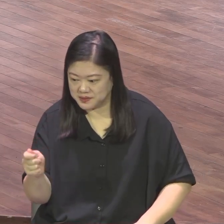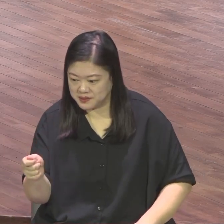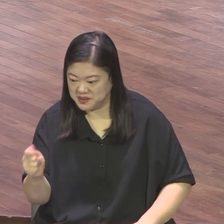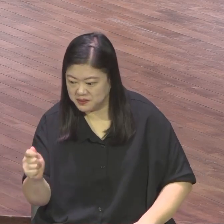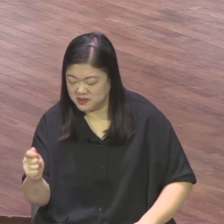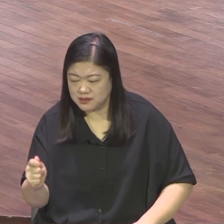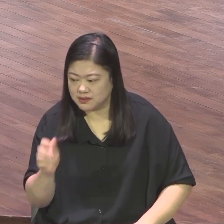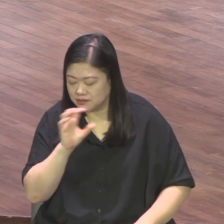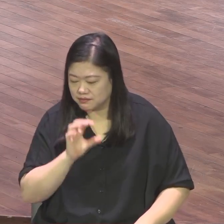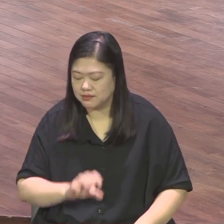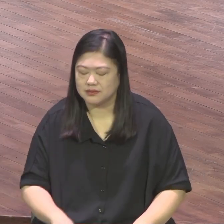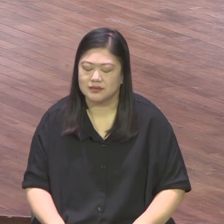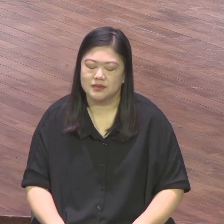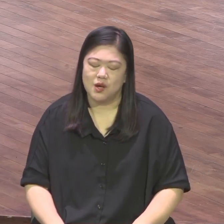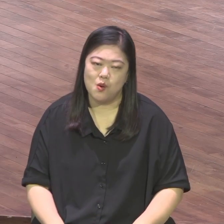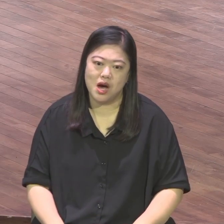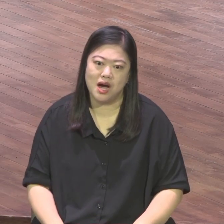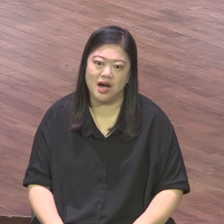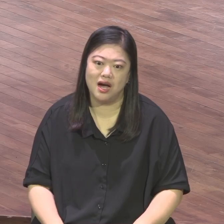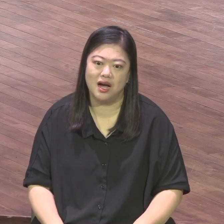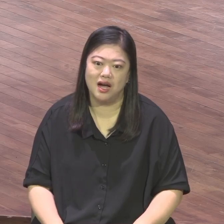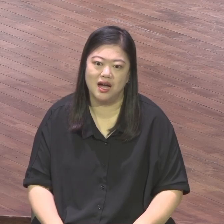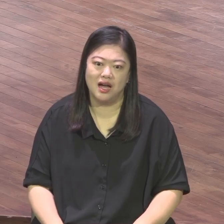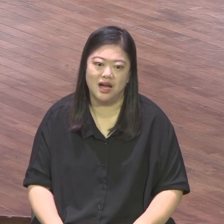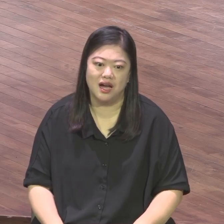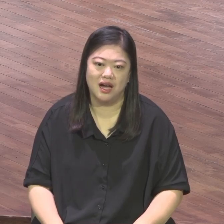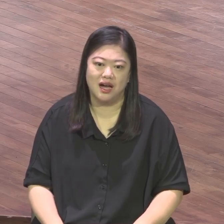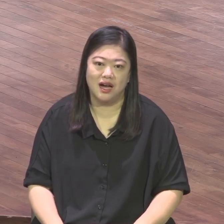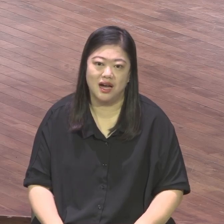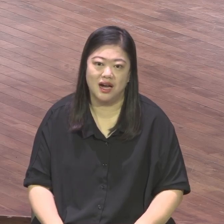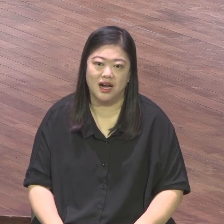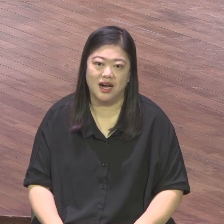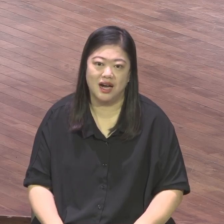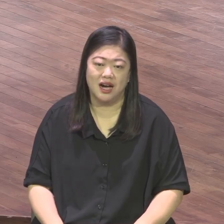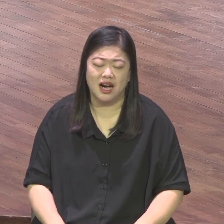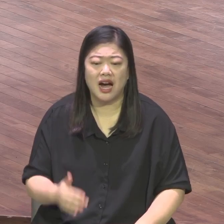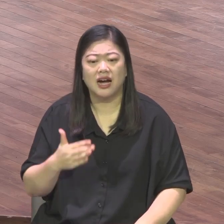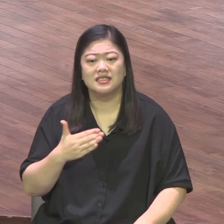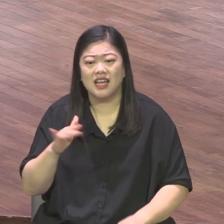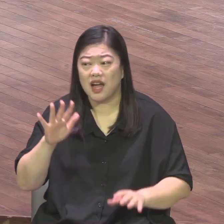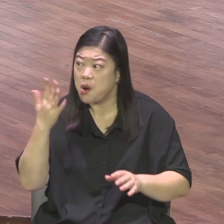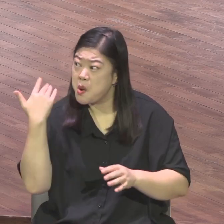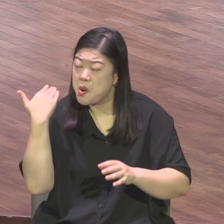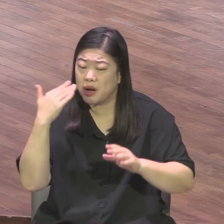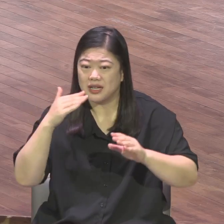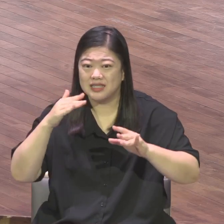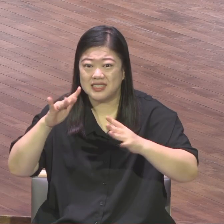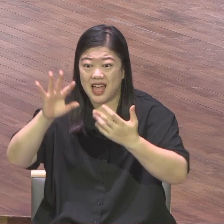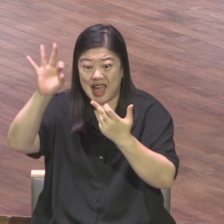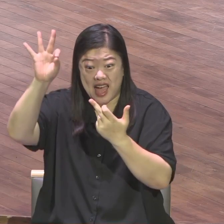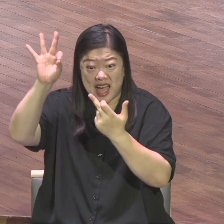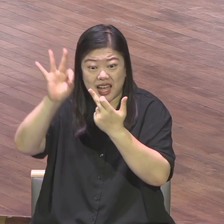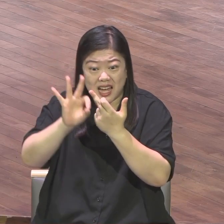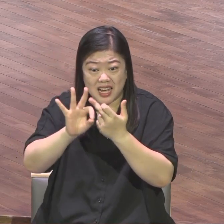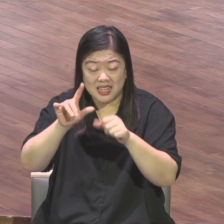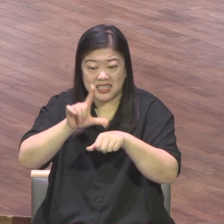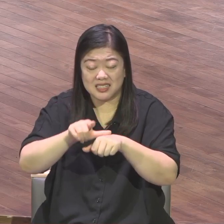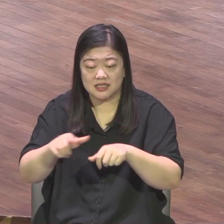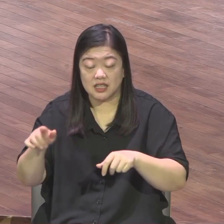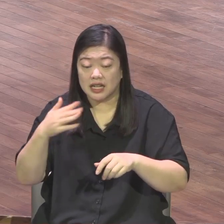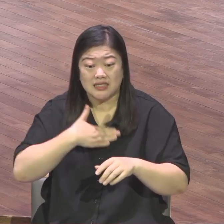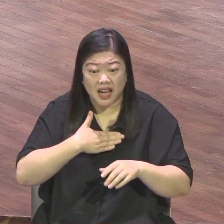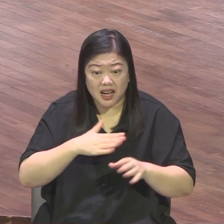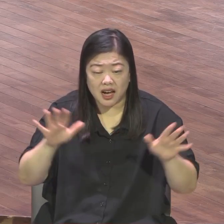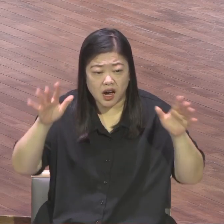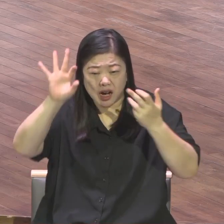한대요. 이 목사님 어렸을 때 제가 같이 낚시를 갔는데 어두워졌어요. 어두워졌을 때는 안 보이고 앉아 눈 감고도 이거 다 만들어. 이야,